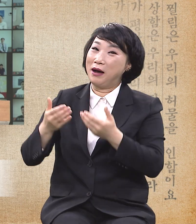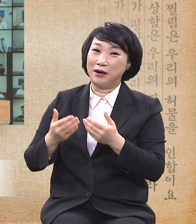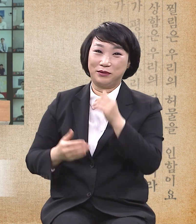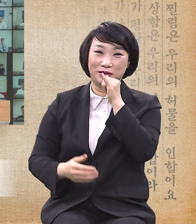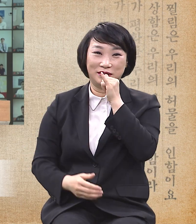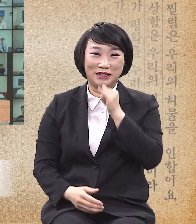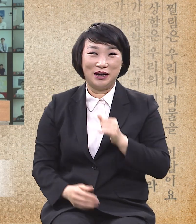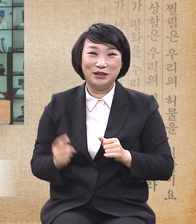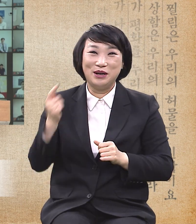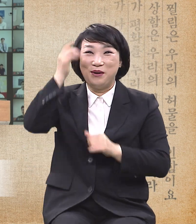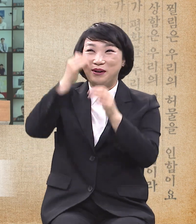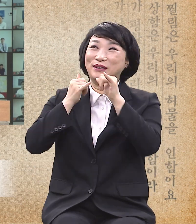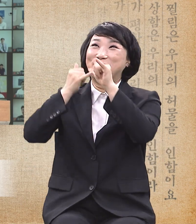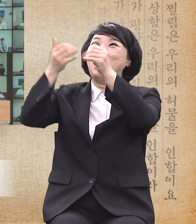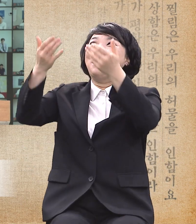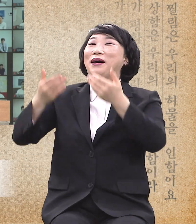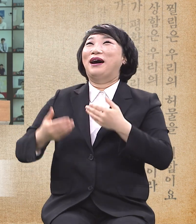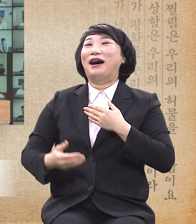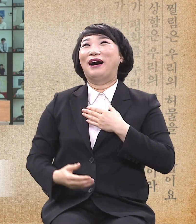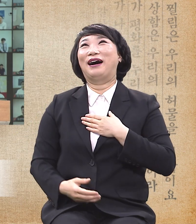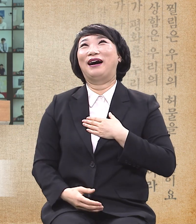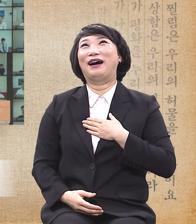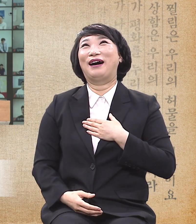그래야 돼. 영광스러운 상을 받다.